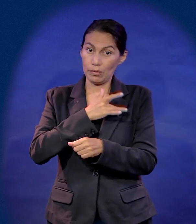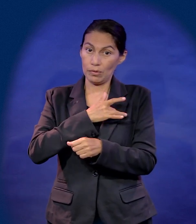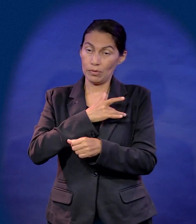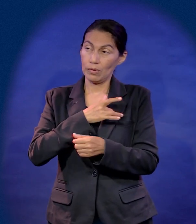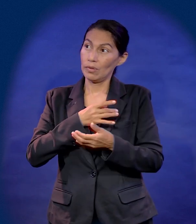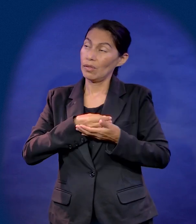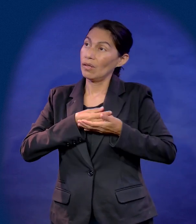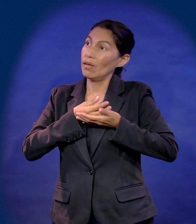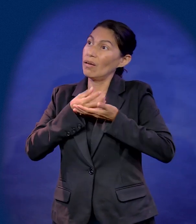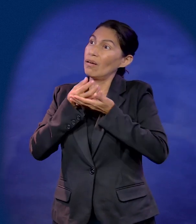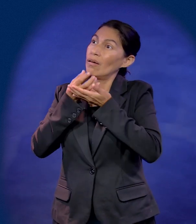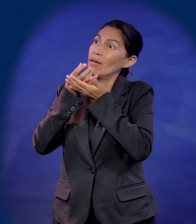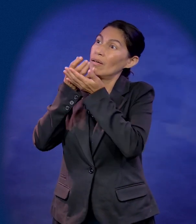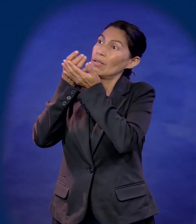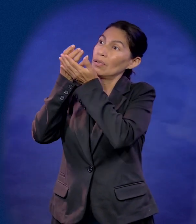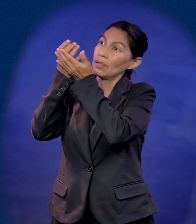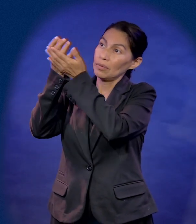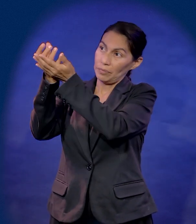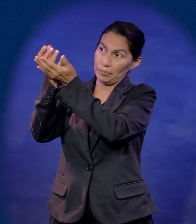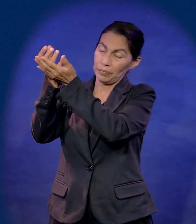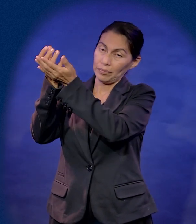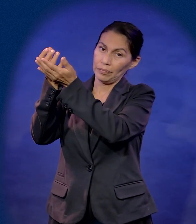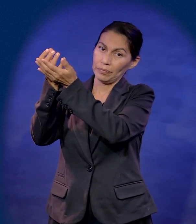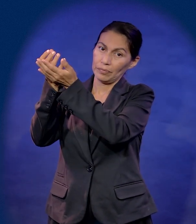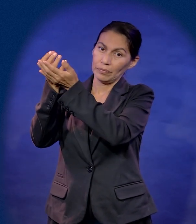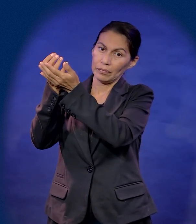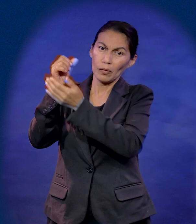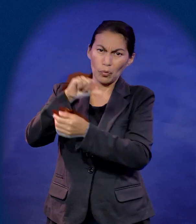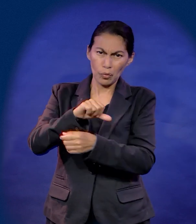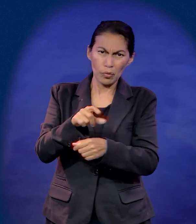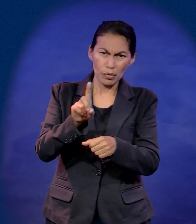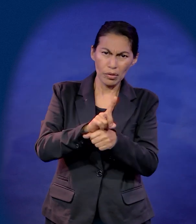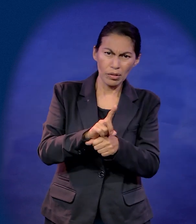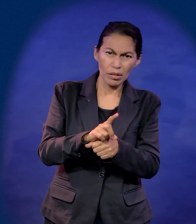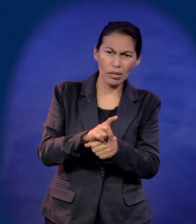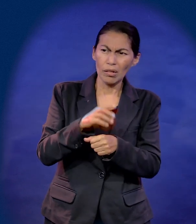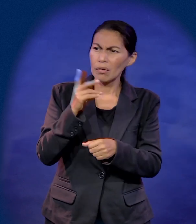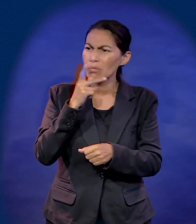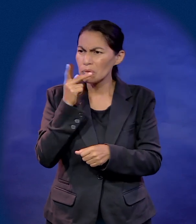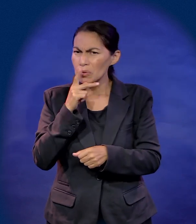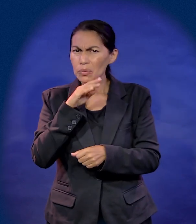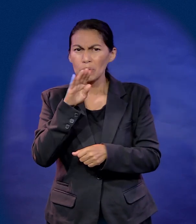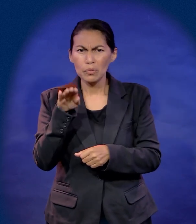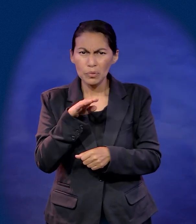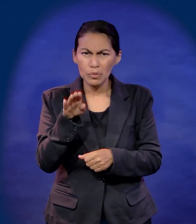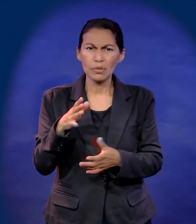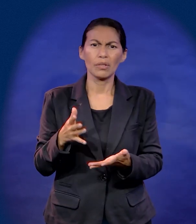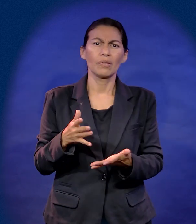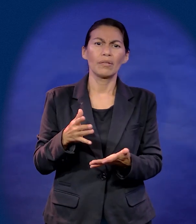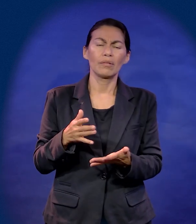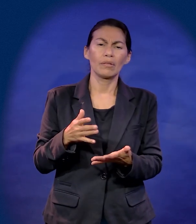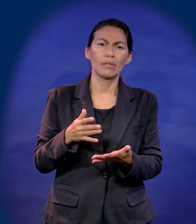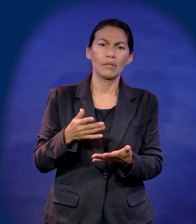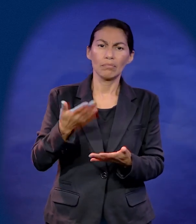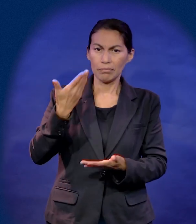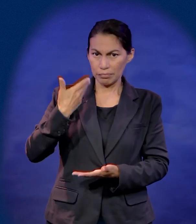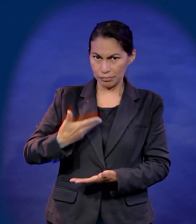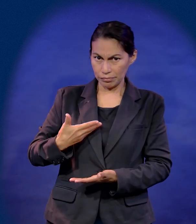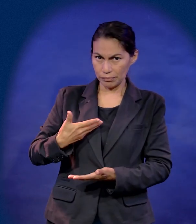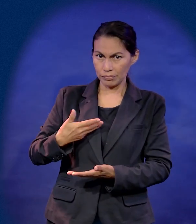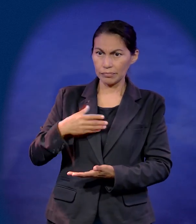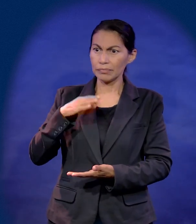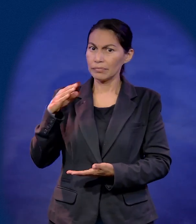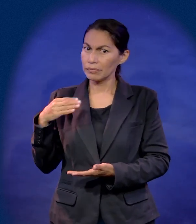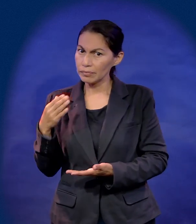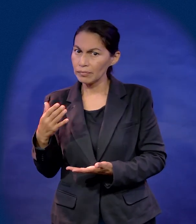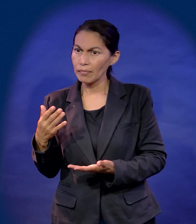Pero será la oportunidad perfecta para que le entregues tu corazón a Jesús. Durante todo este día, busca a tu pastor,